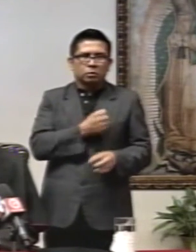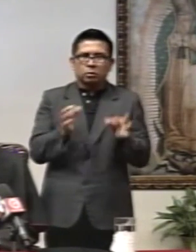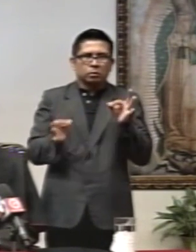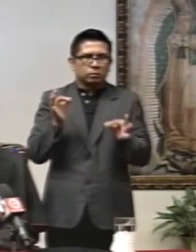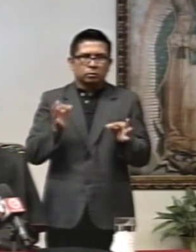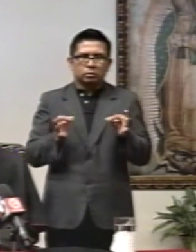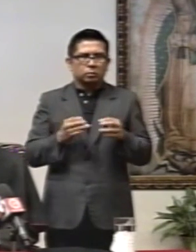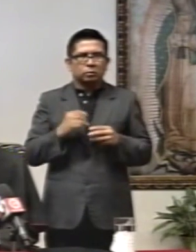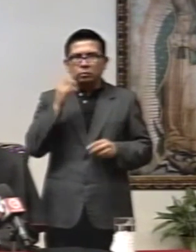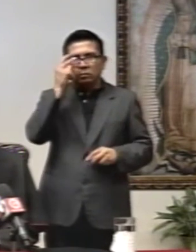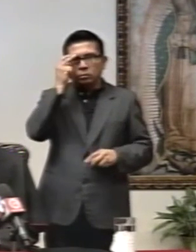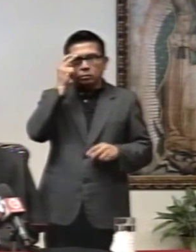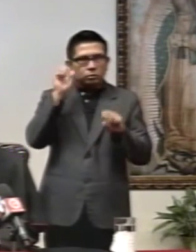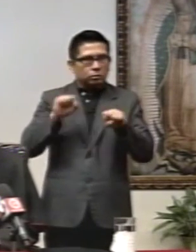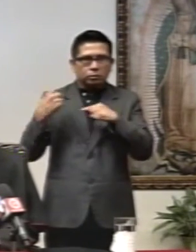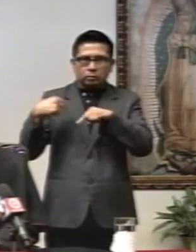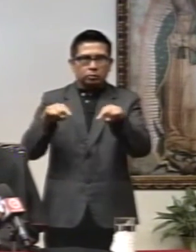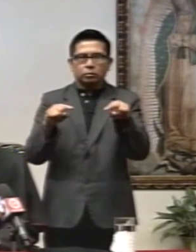justo,